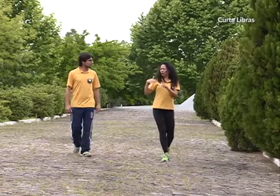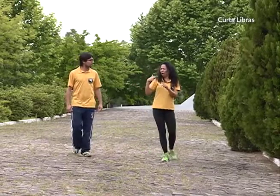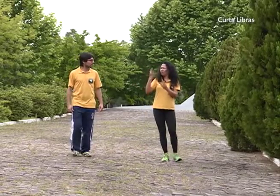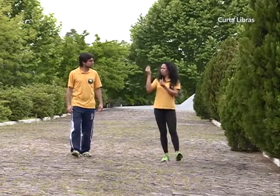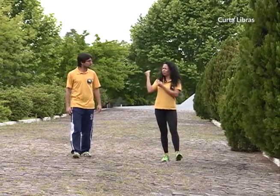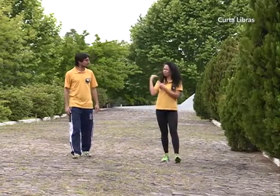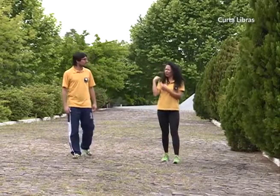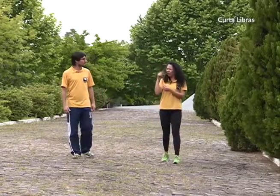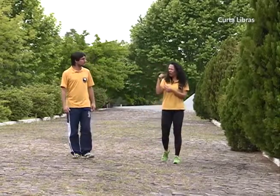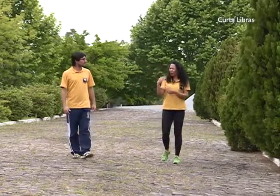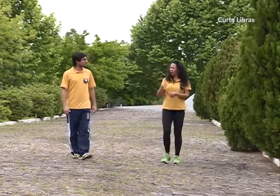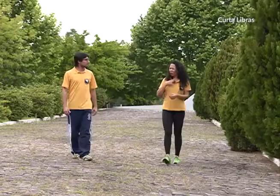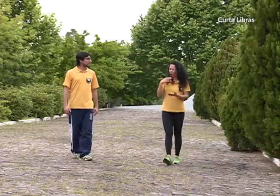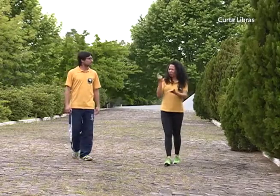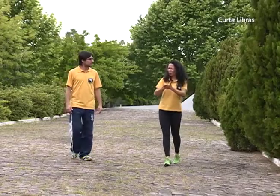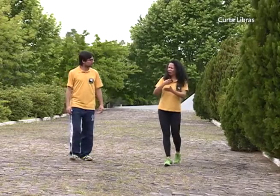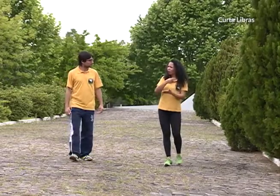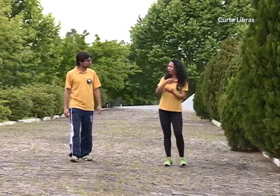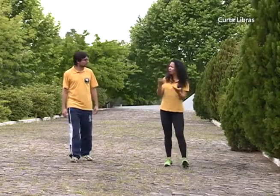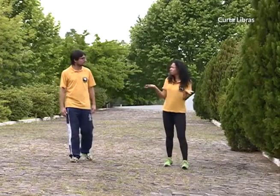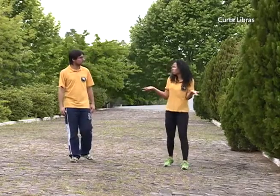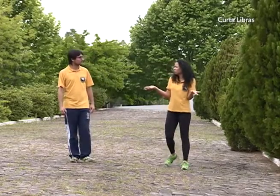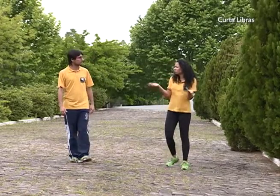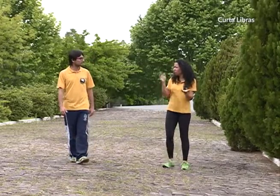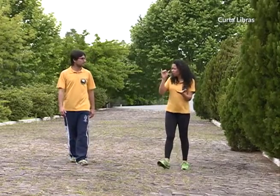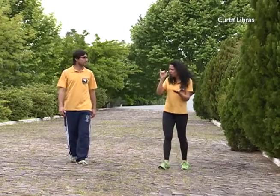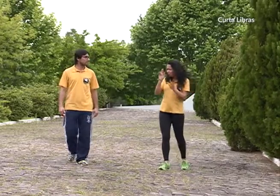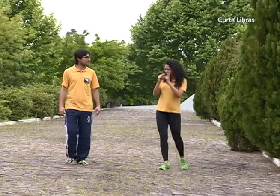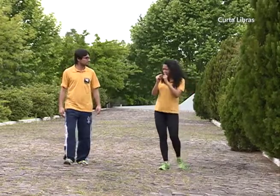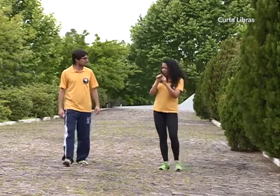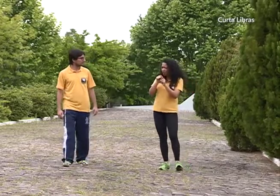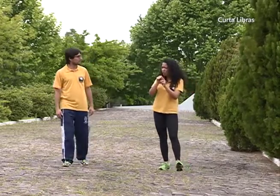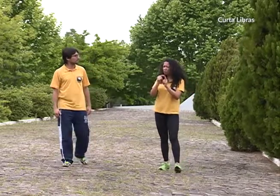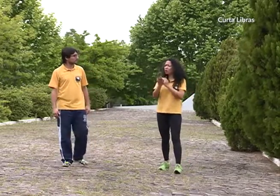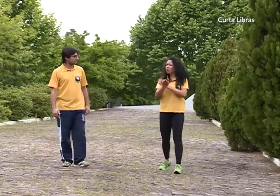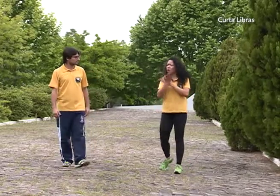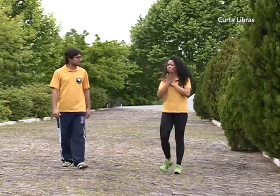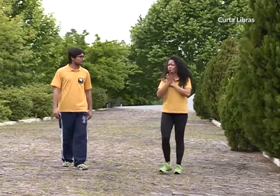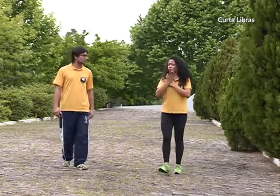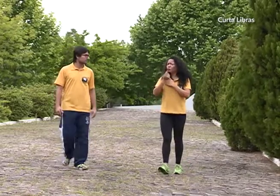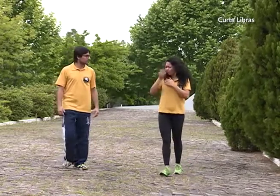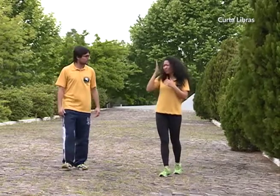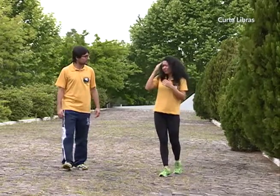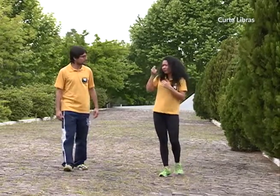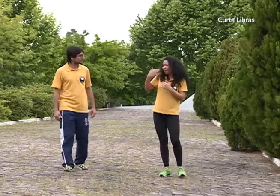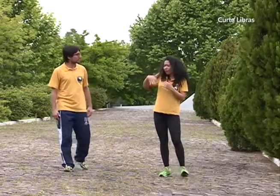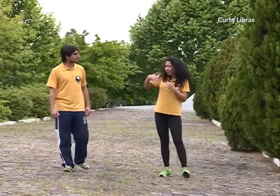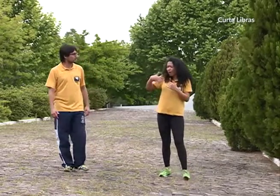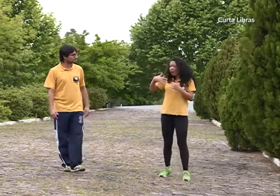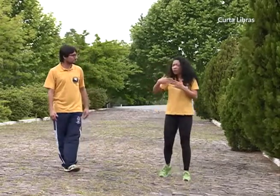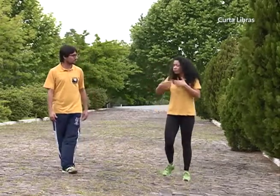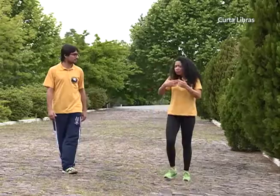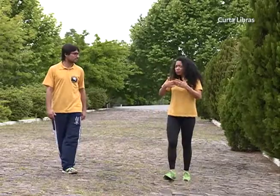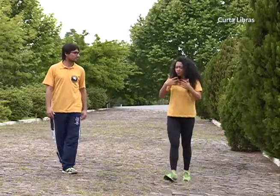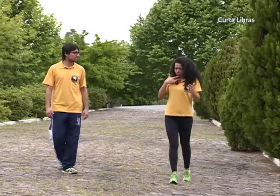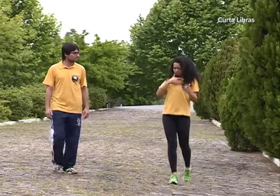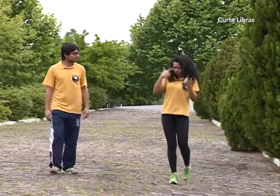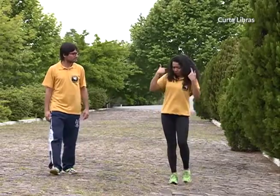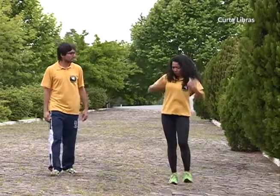muito caro. Assim, quando eu conheci o Pilates, que me ajudou muito. Eu sabia que era caro também, mas eu precisava cuidar do meu corpo, a ter mais